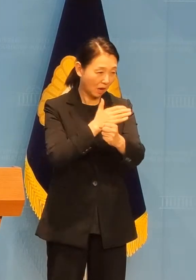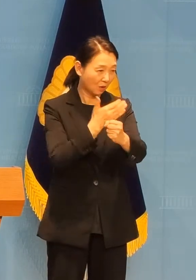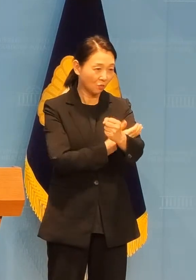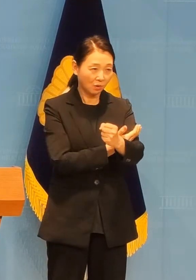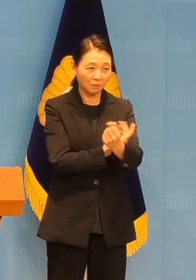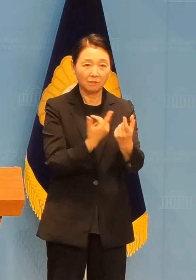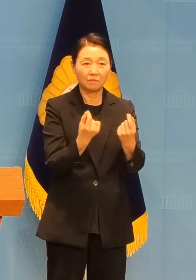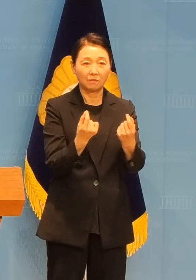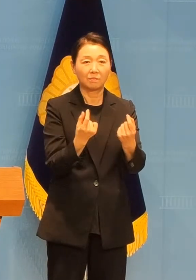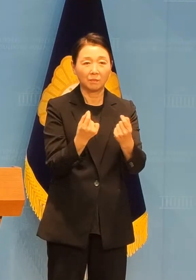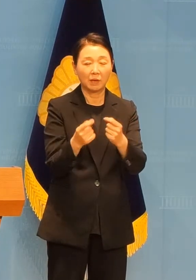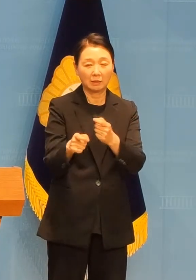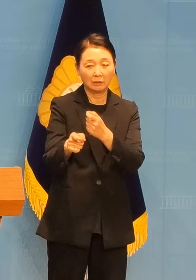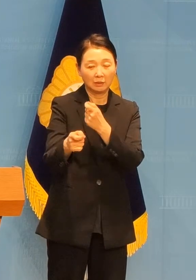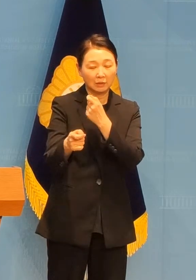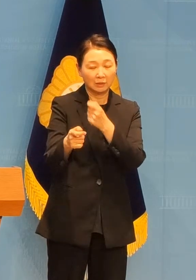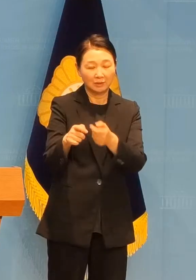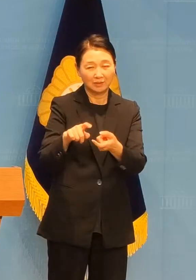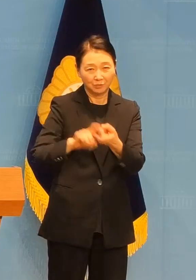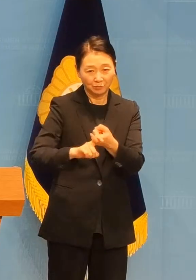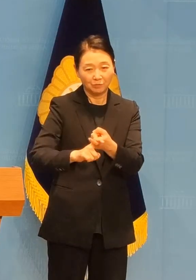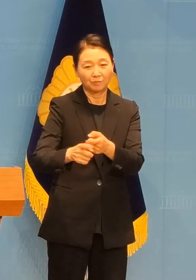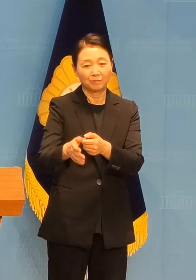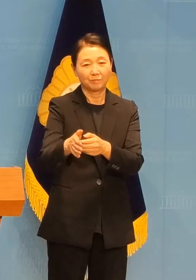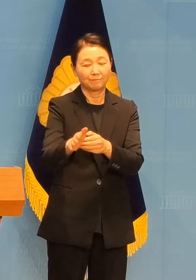운운하며 극우 세력을 선동했습니다.